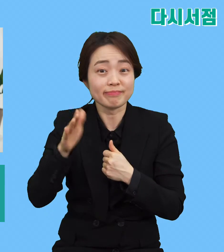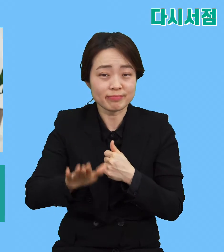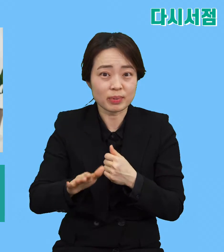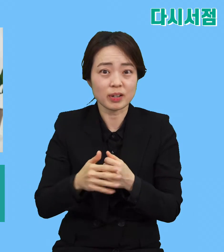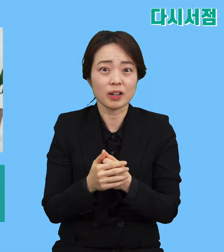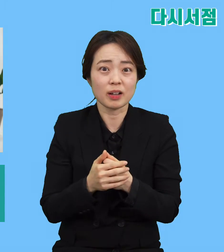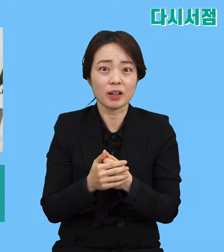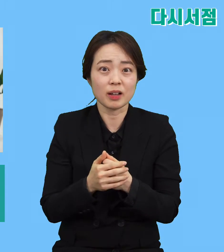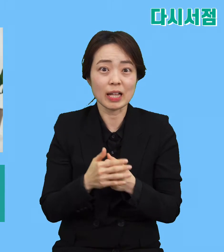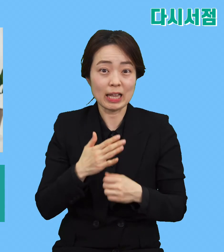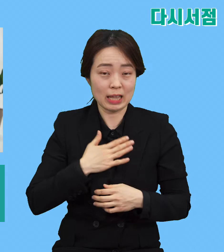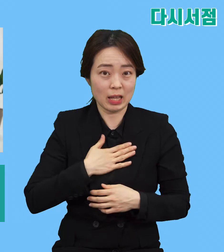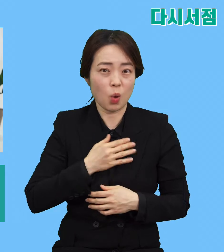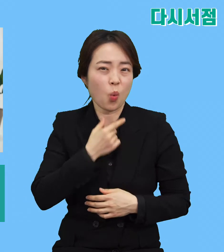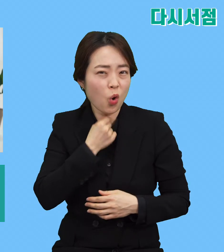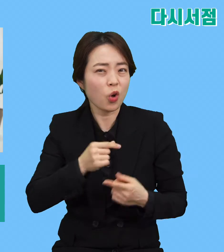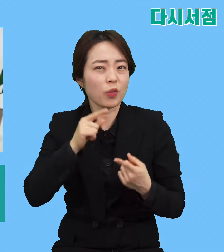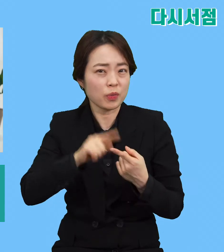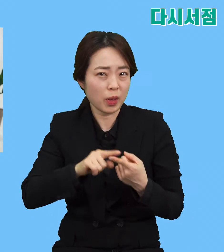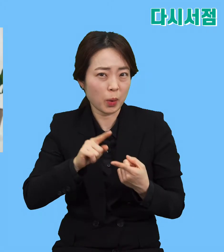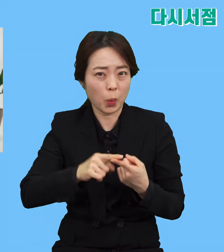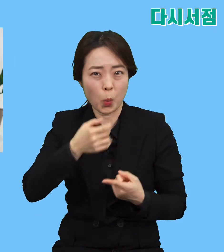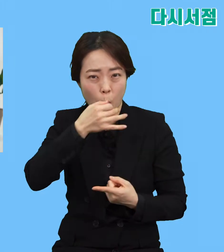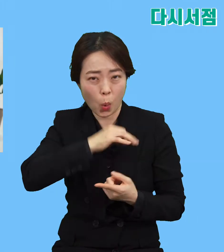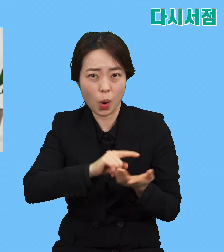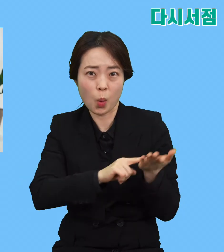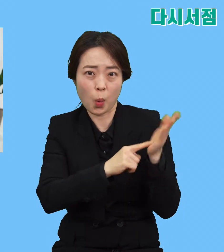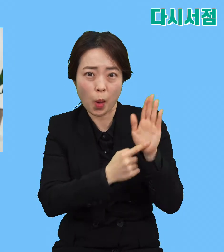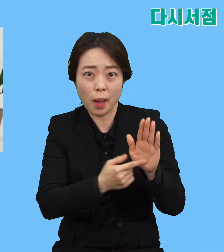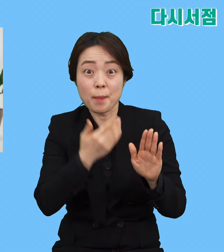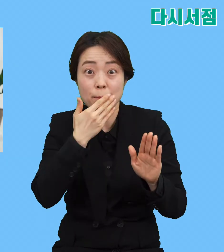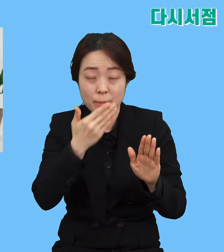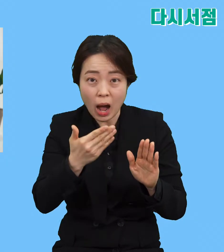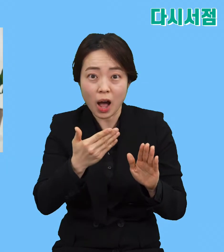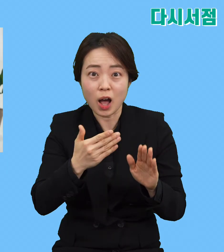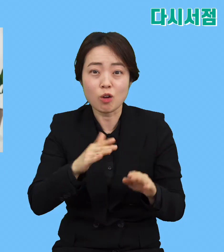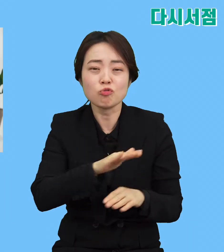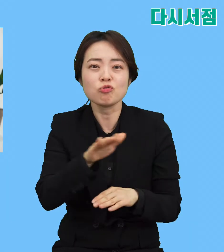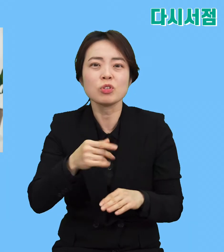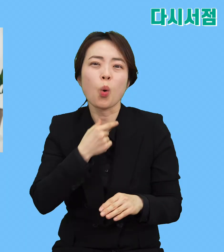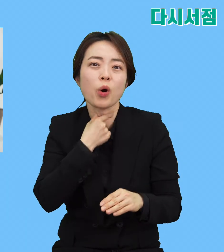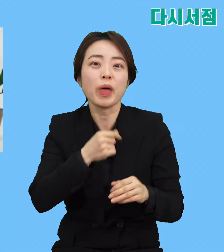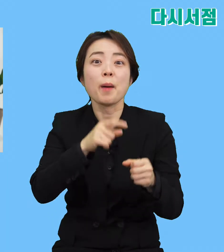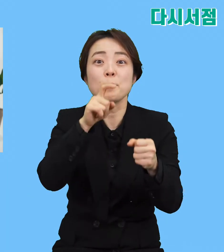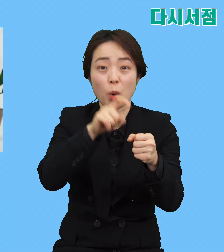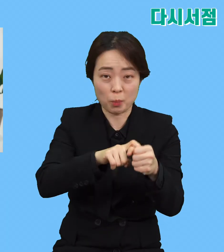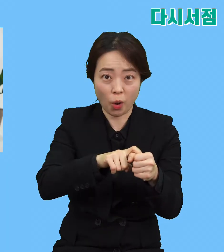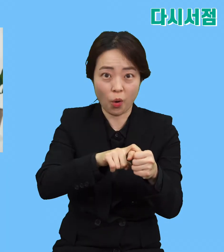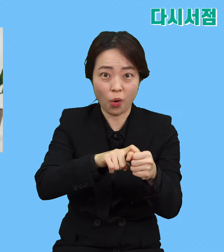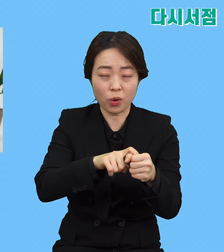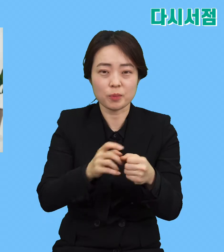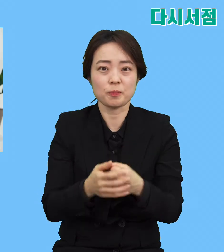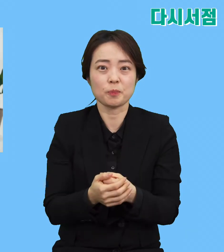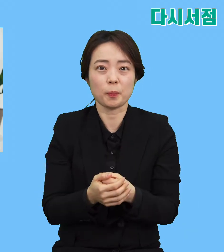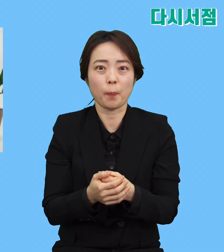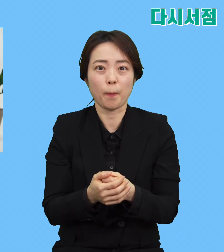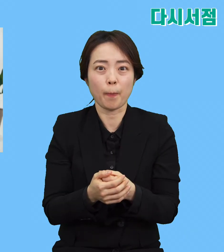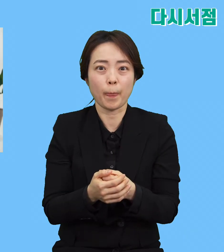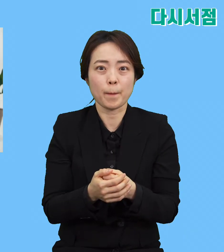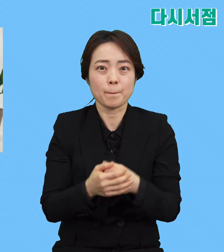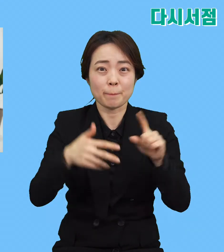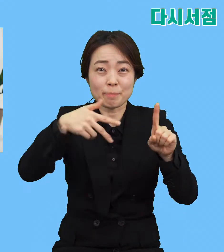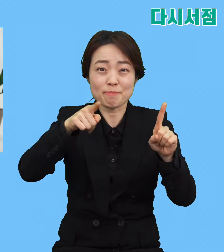우리가 우리를 효과적으로 소개할 수 있었던 게 결국 이 콘셉트, 작은 콘셉트지만